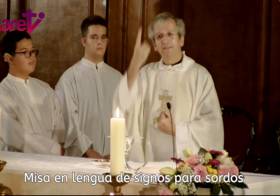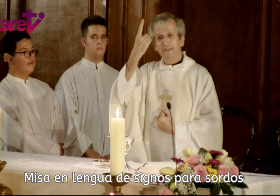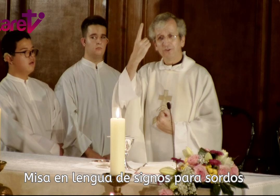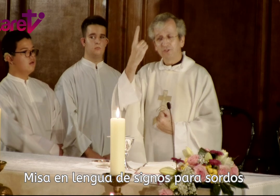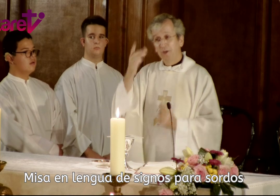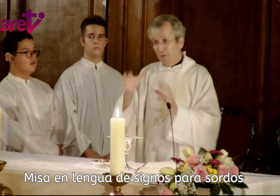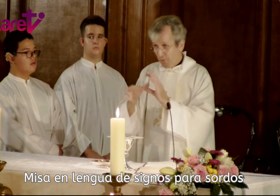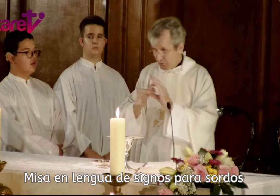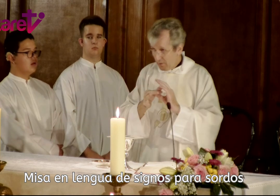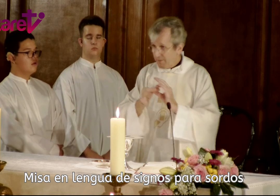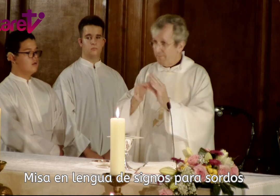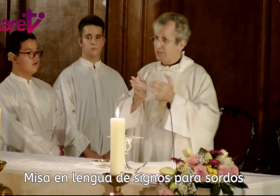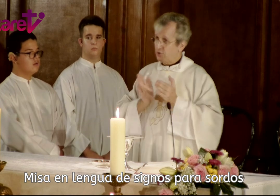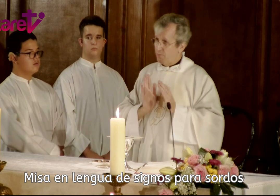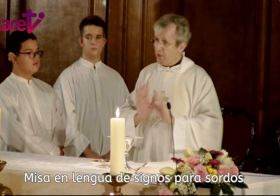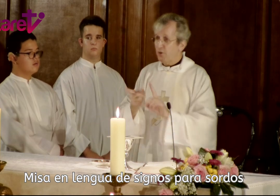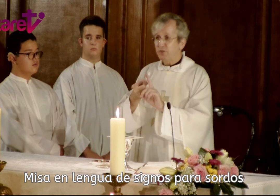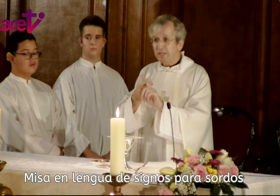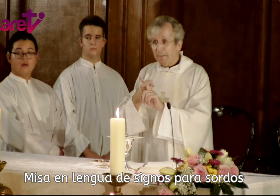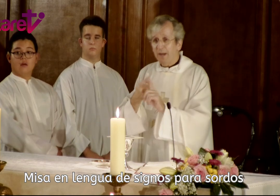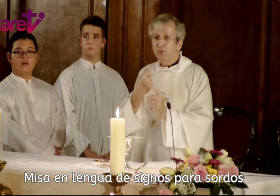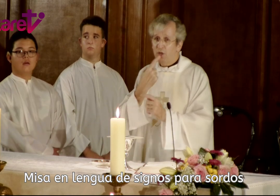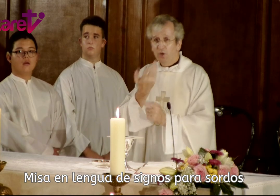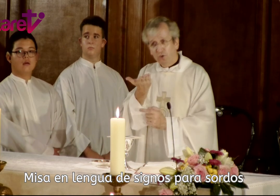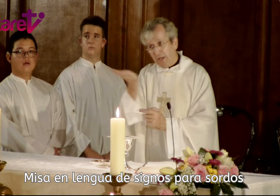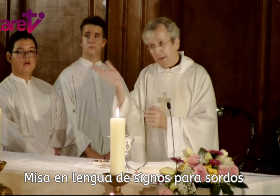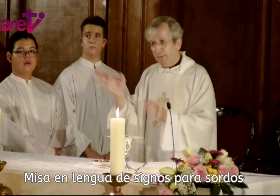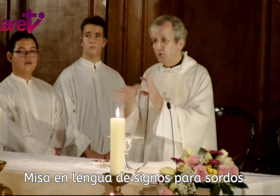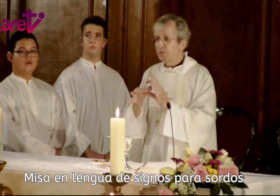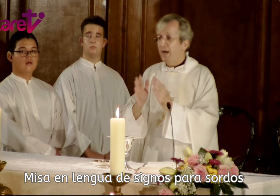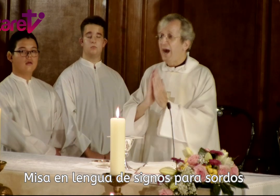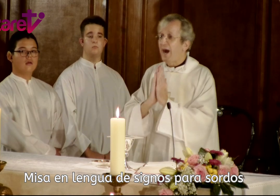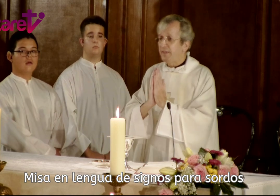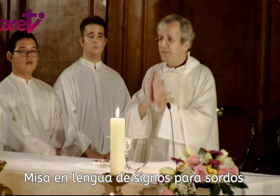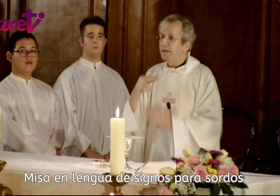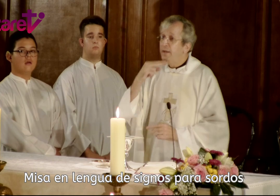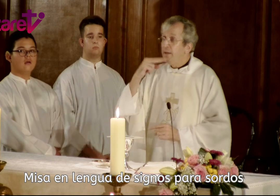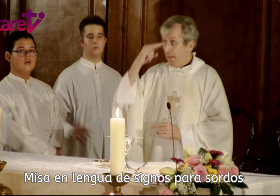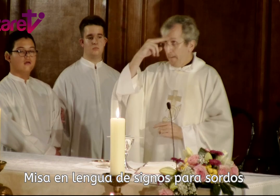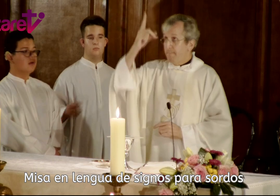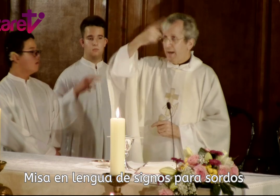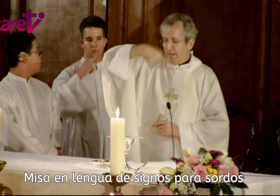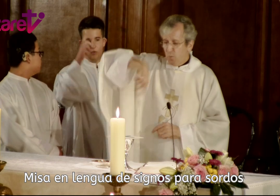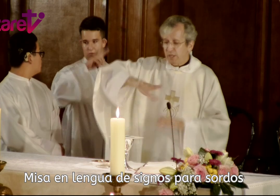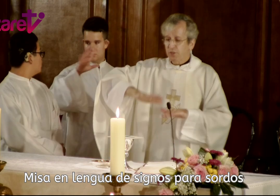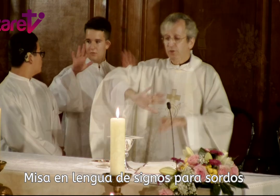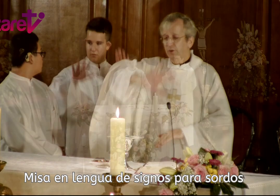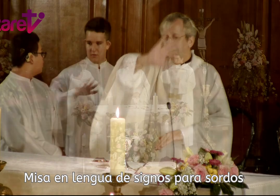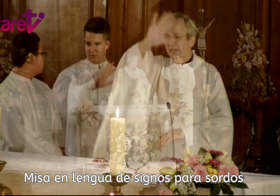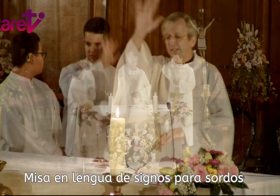Dios. Pues una vez más, como hijos y hermanos, nos atrevemos a decir: Padre Nuestro que estás en